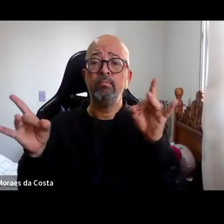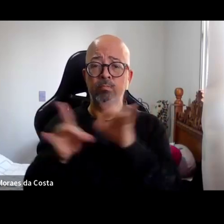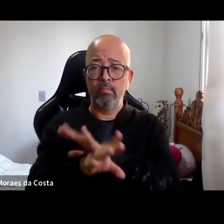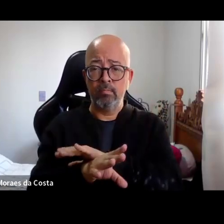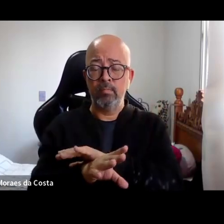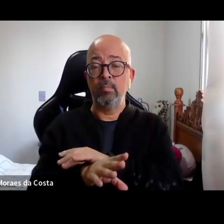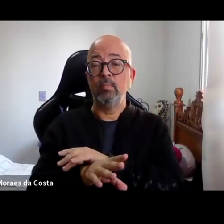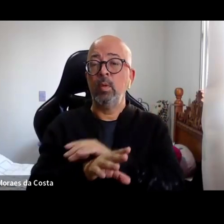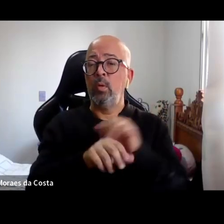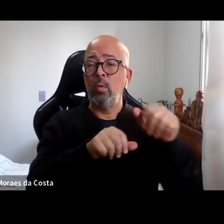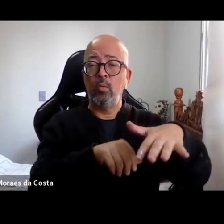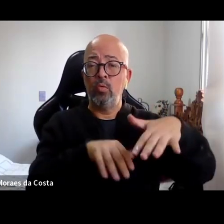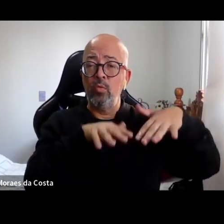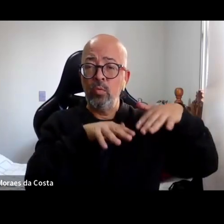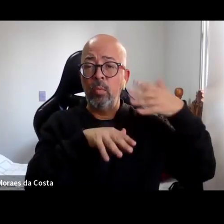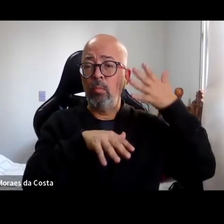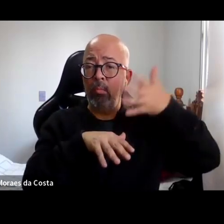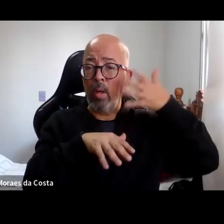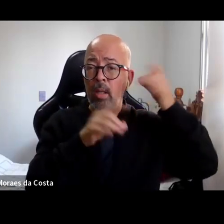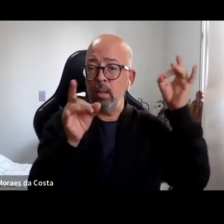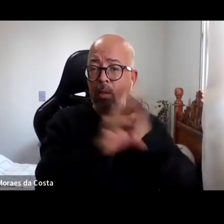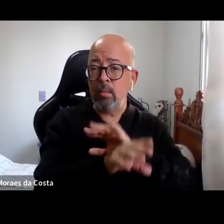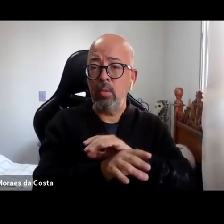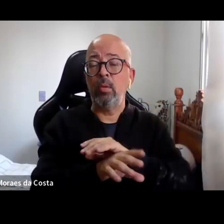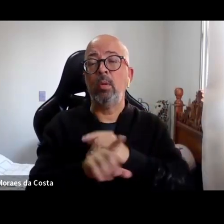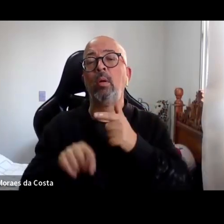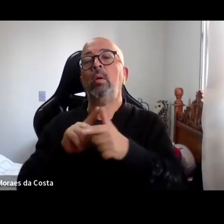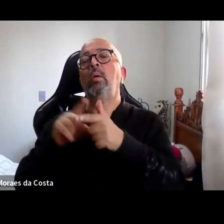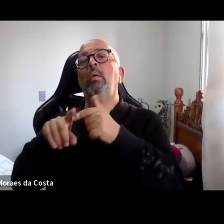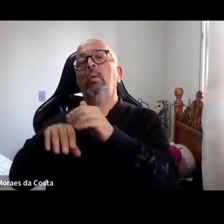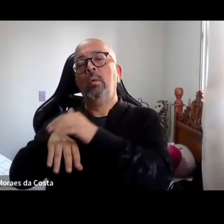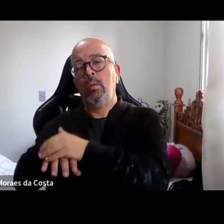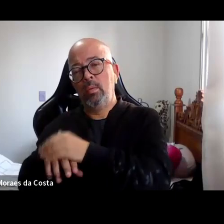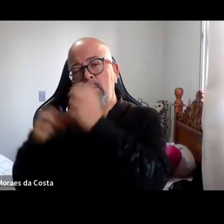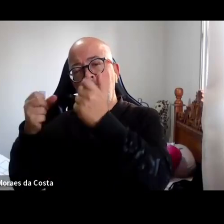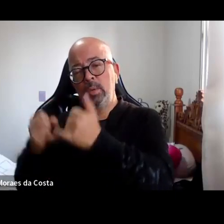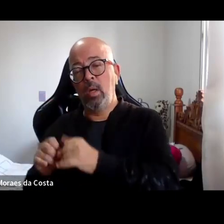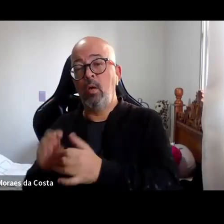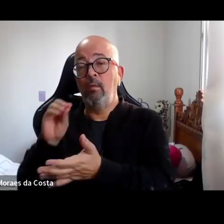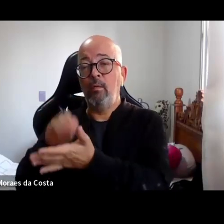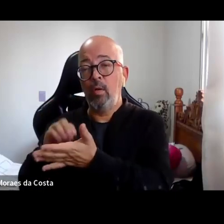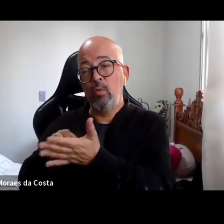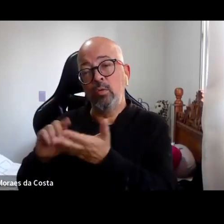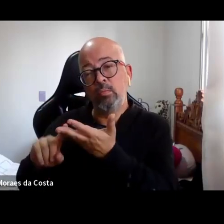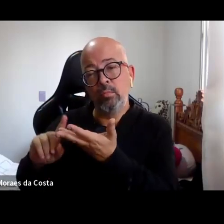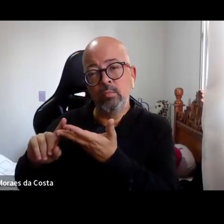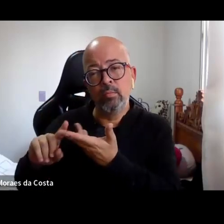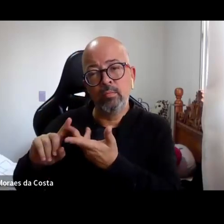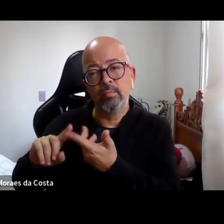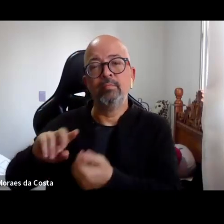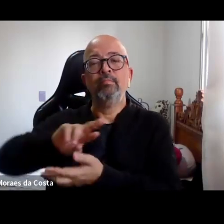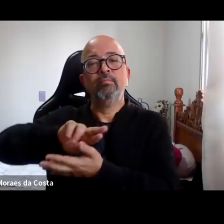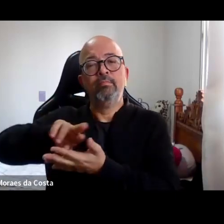con con alguna frecuencia no eh No hubo tiempo durante la la la intervención de escribir algo